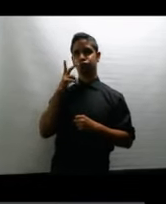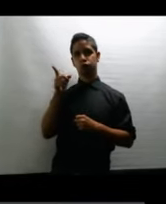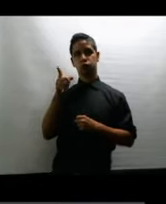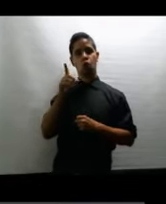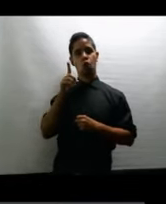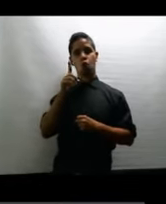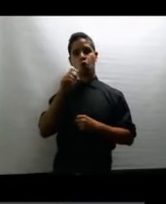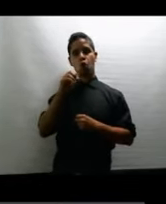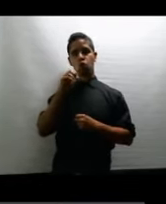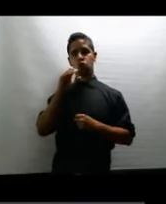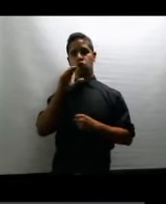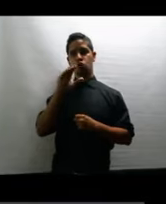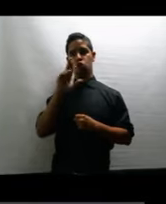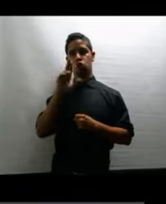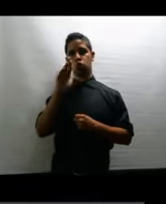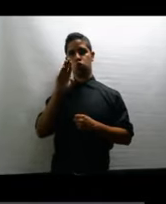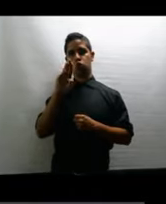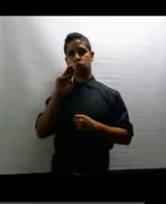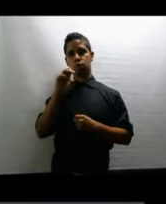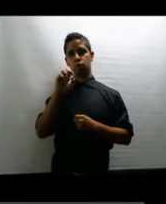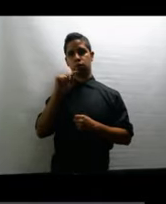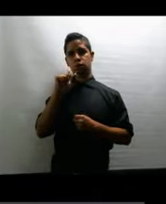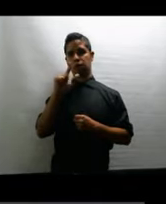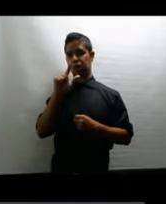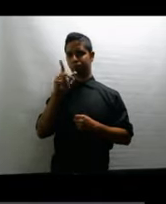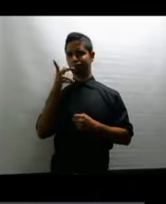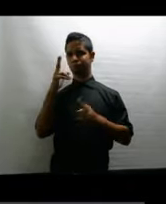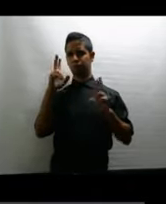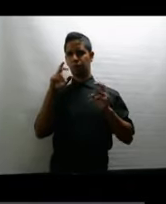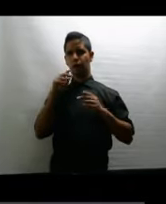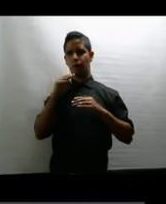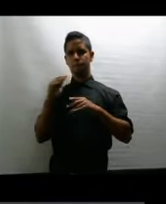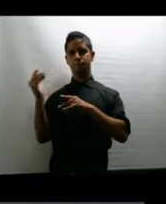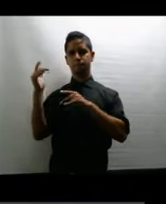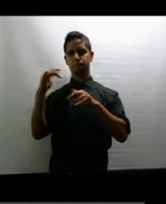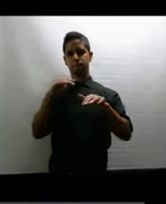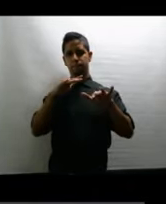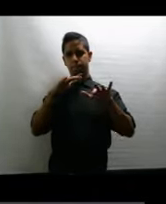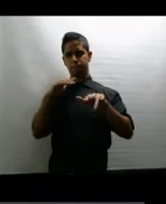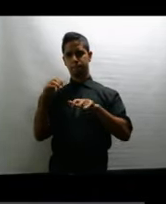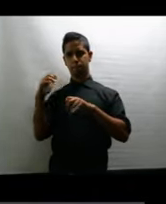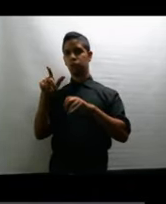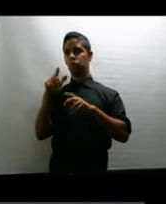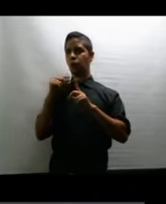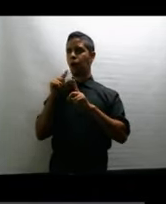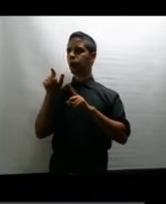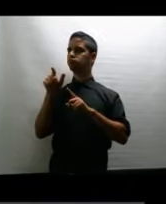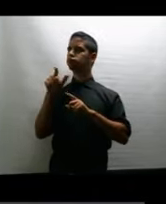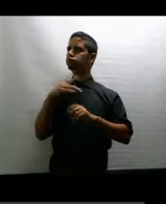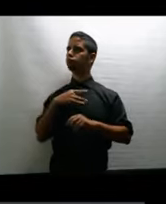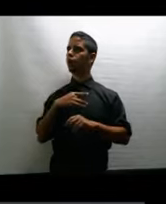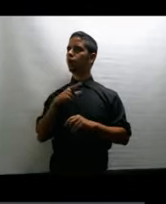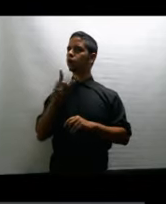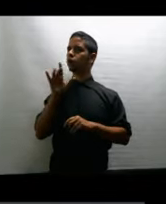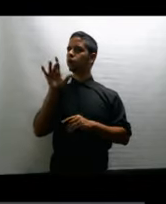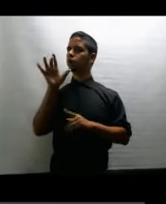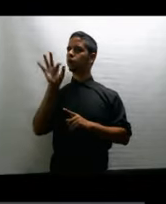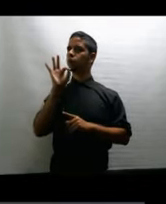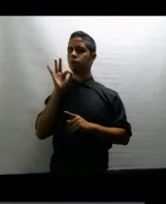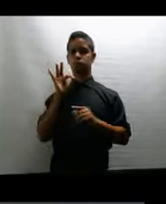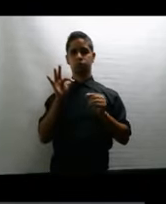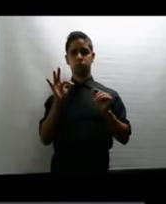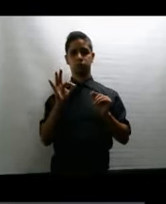mar. Y estaban hablando de eso. Y de momento yo dije, ay. Esto me gusta. Esto me gusta porque, porque de momento